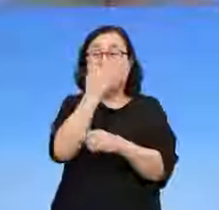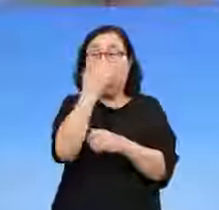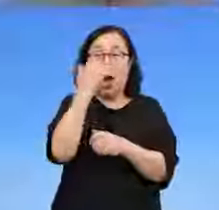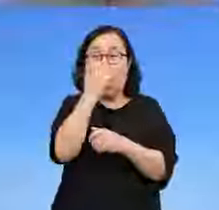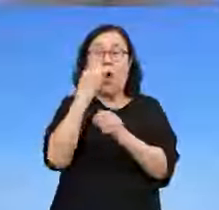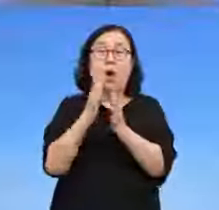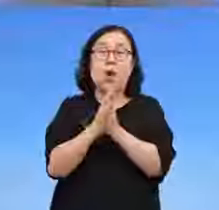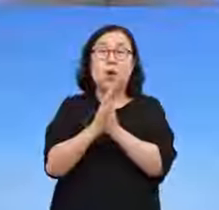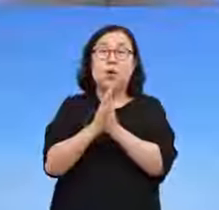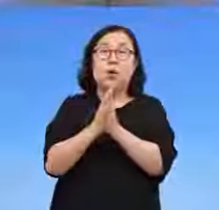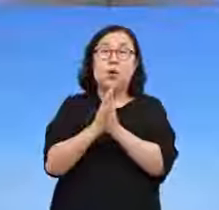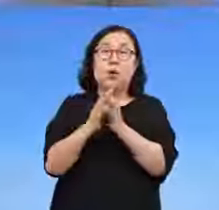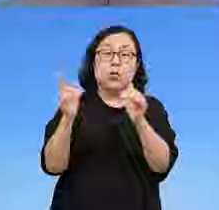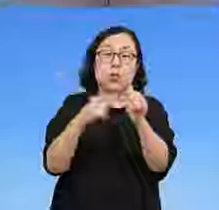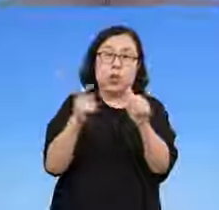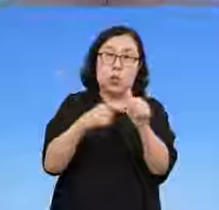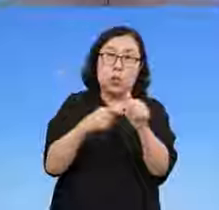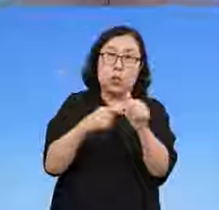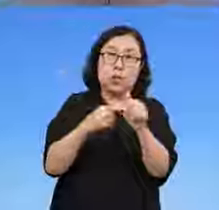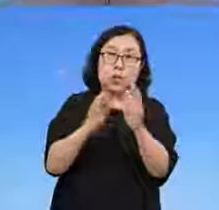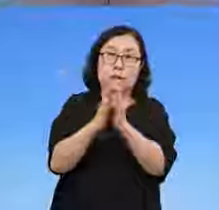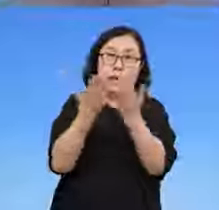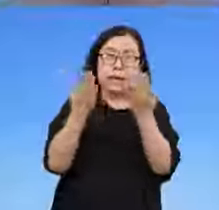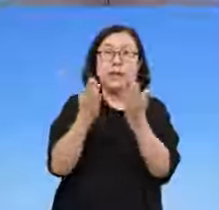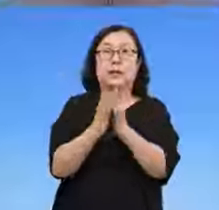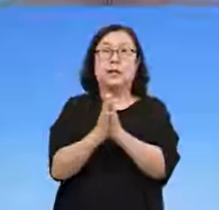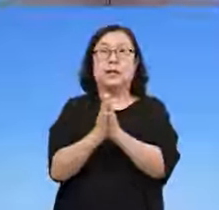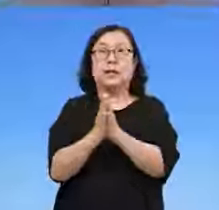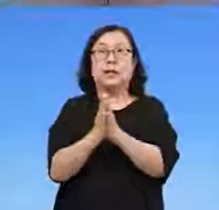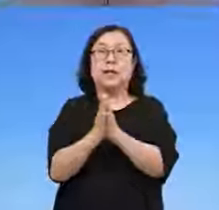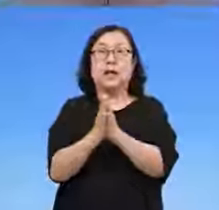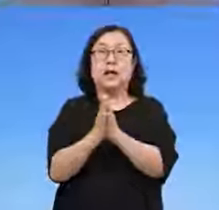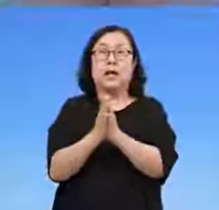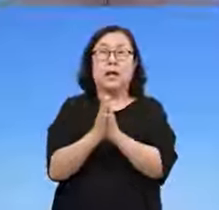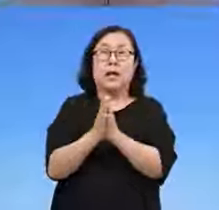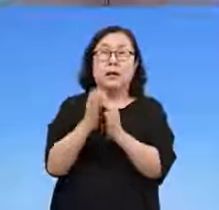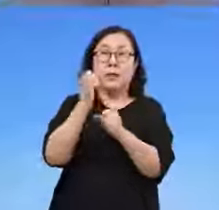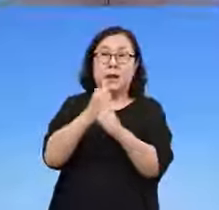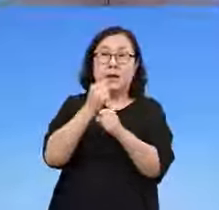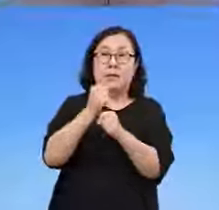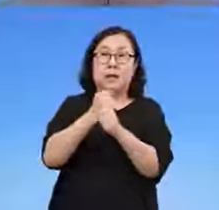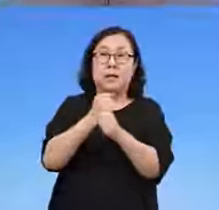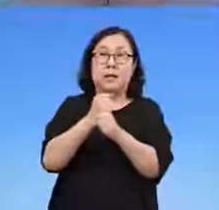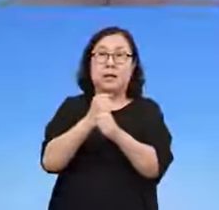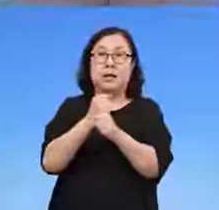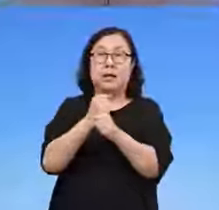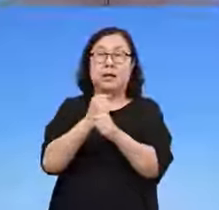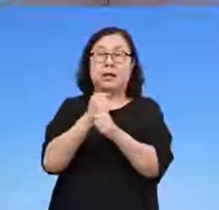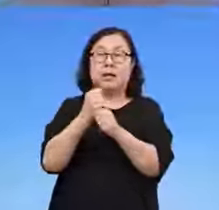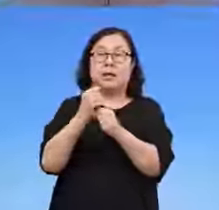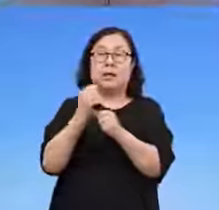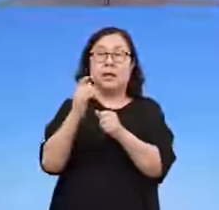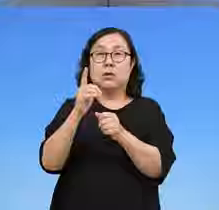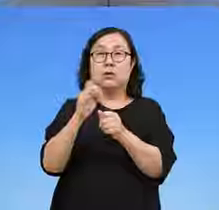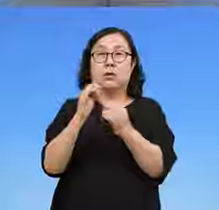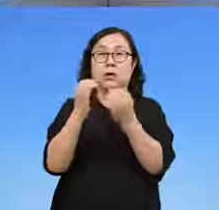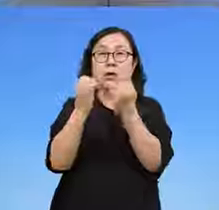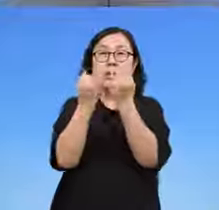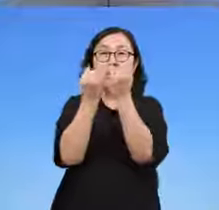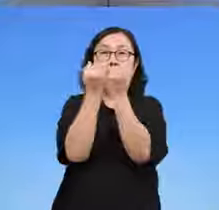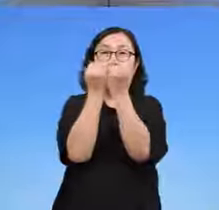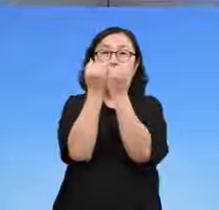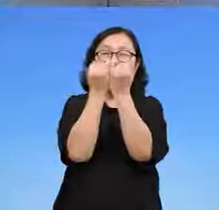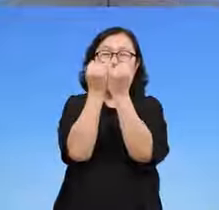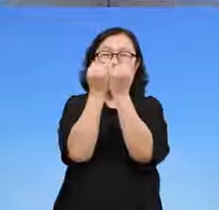성교육 시리즈 책을 발간하지 않았습니까? 그랬더니 이제 또 이 책을 이제 누군가 오해를 해가지고 이거 친동생의